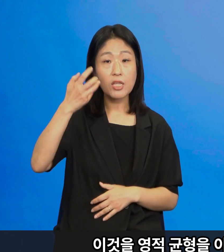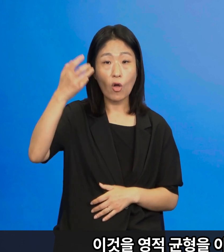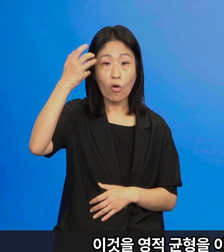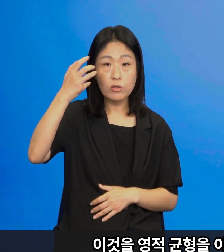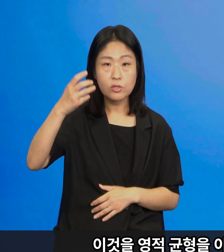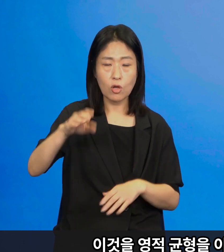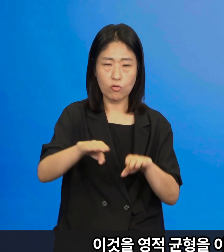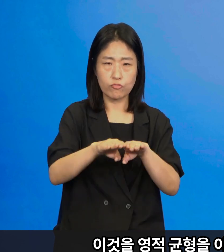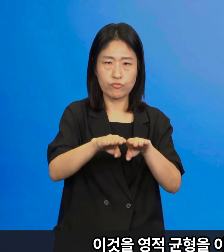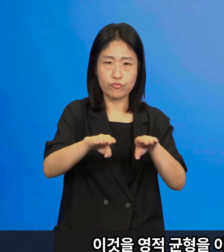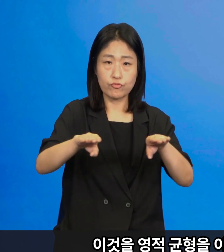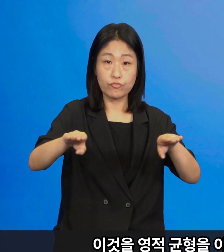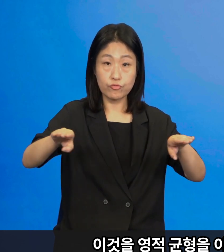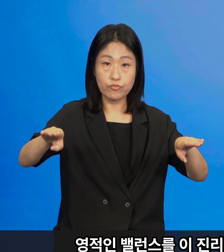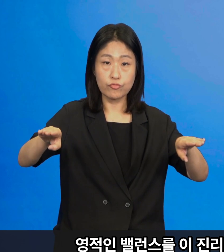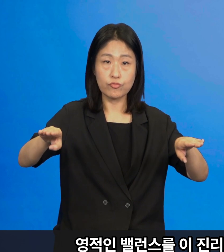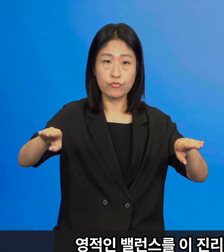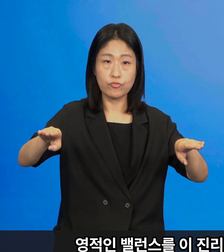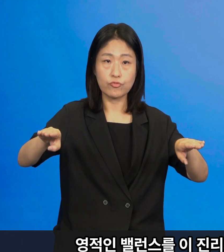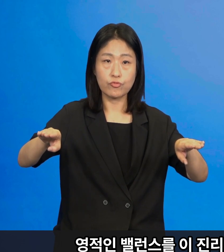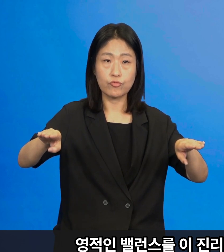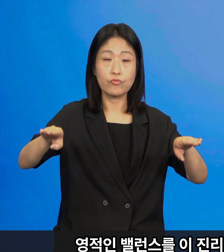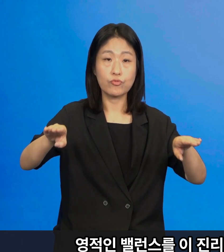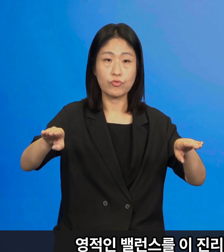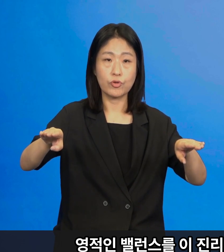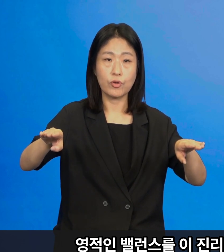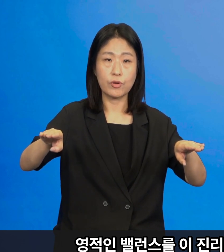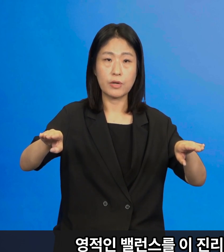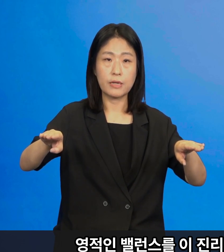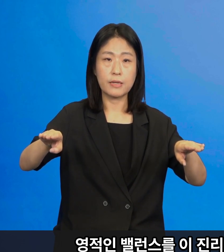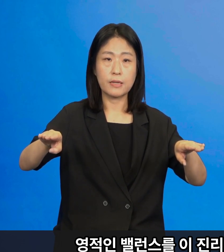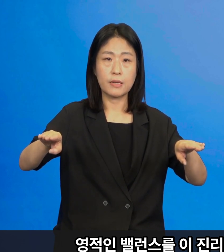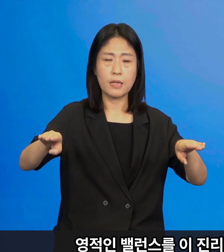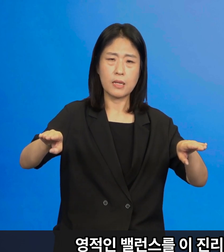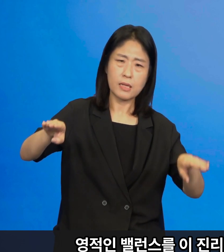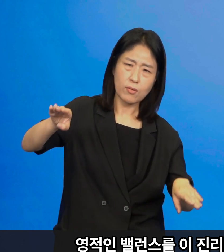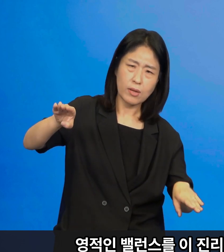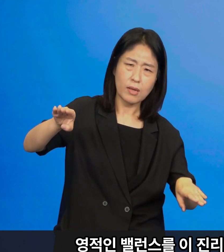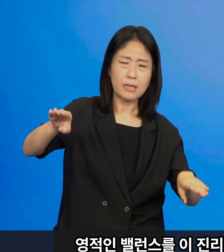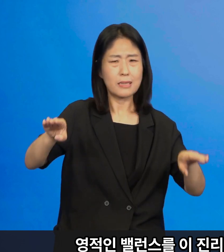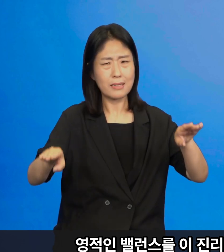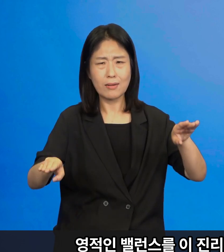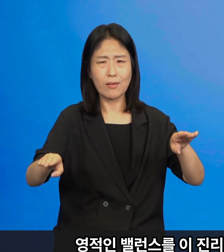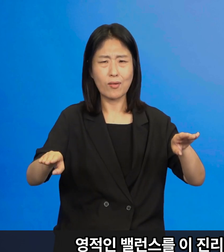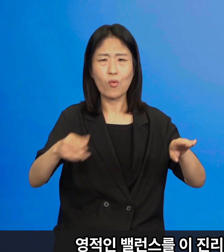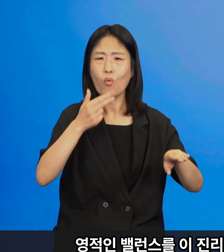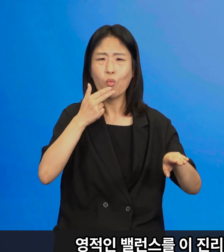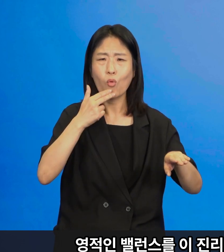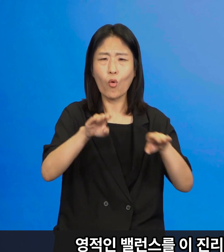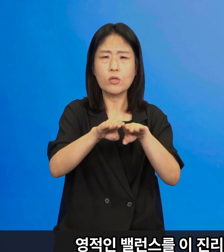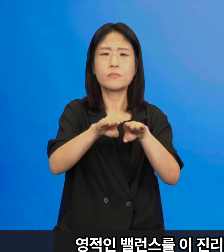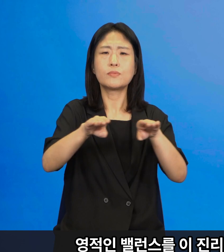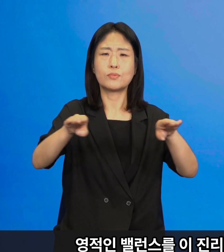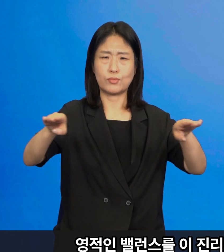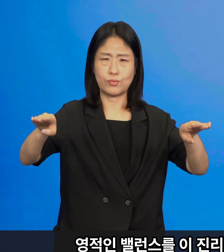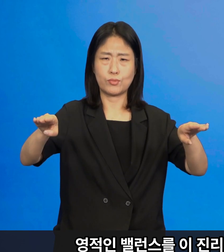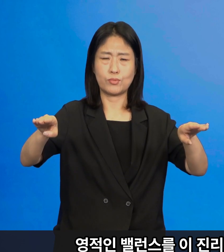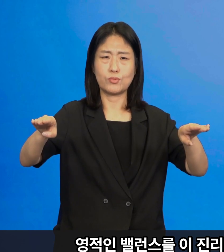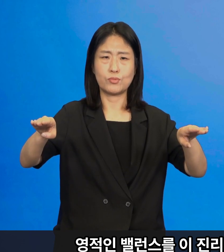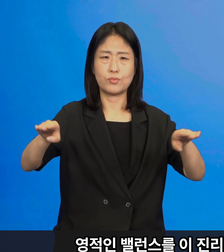이루게 한다고 표현하는데, 영적인 밸런스를 이 진리의 허리띠로 유지하는